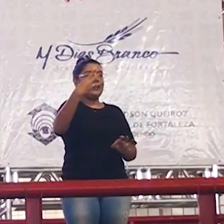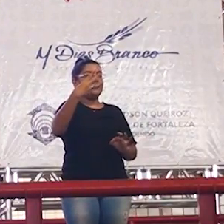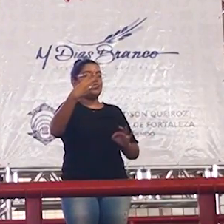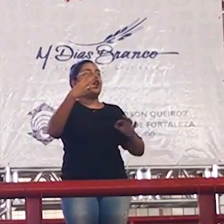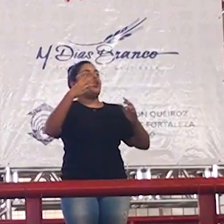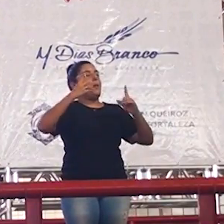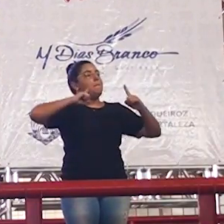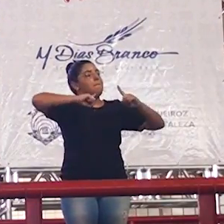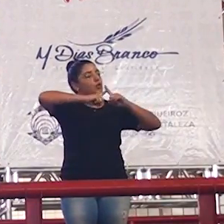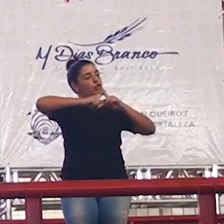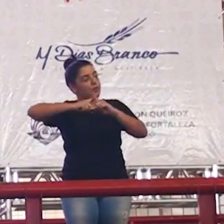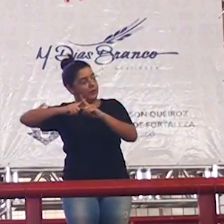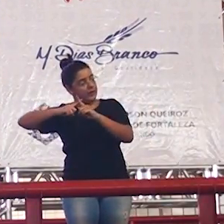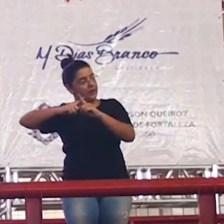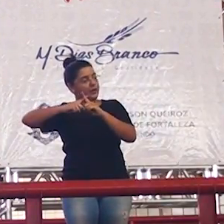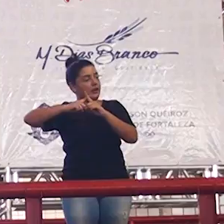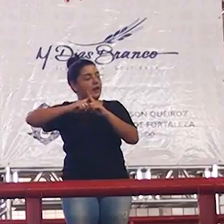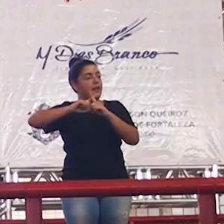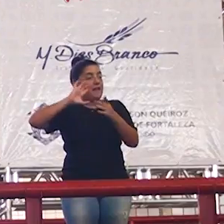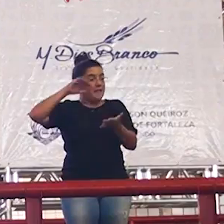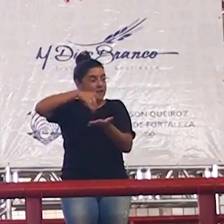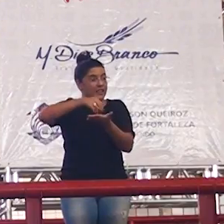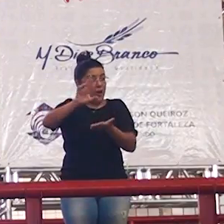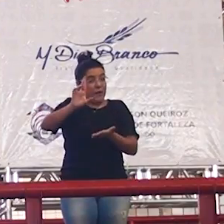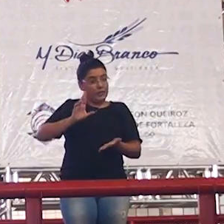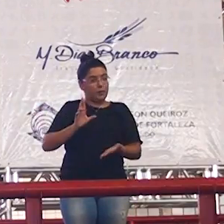fórmula, que eu acho que também